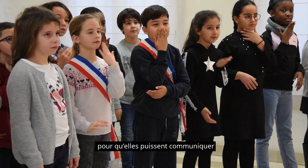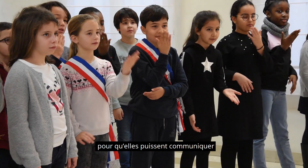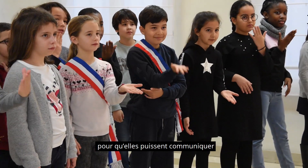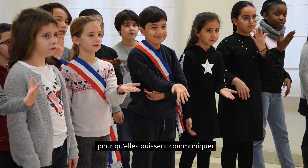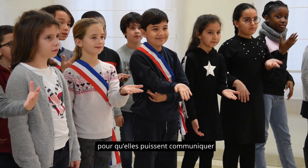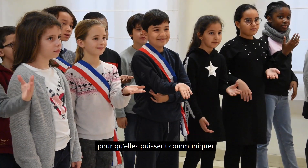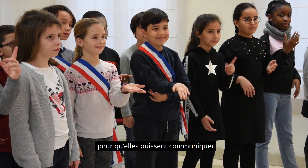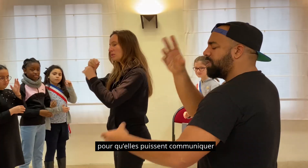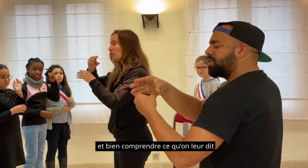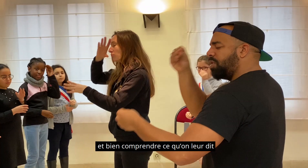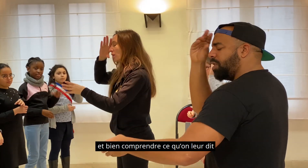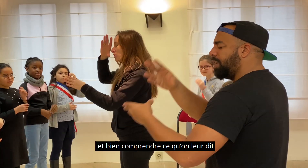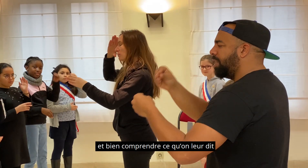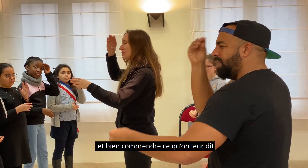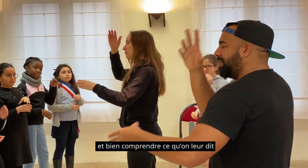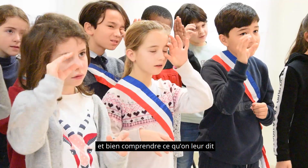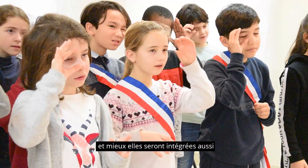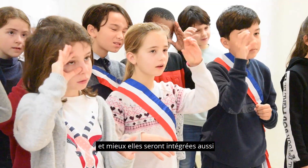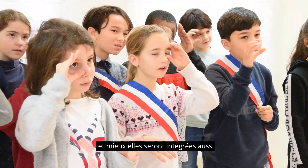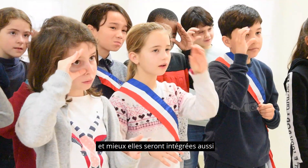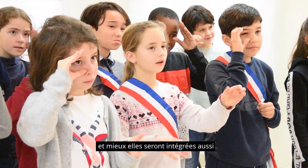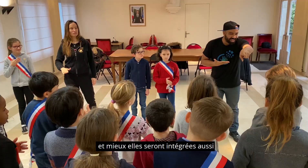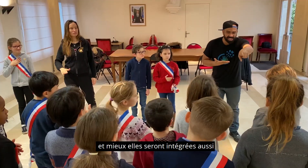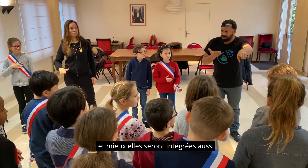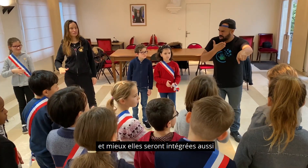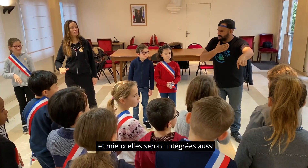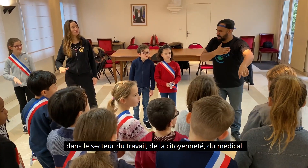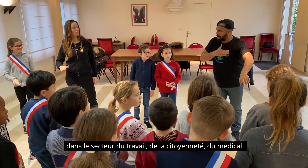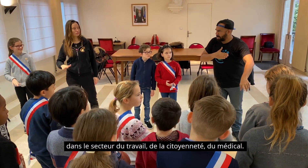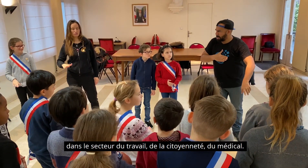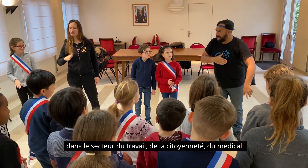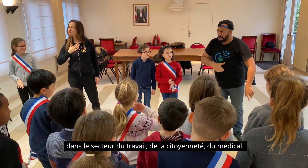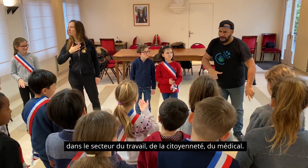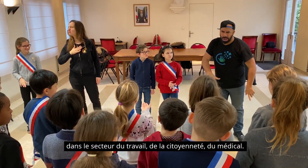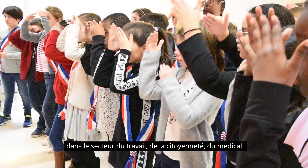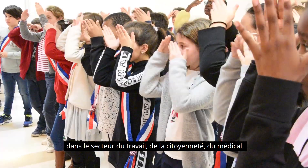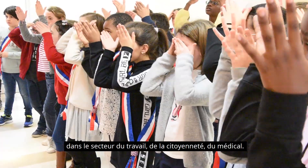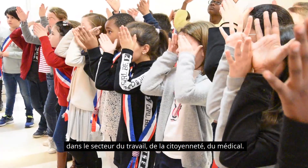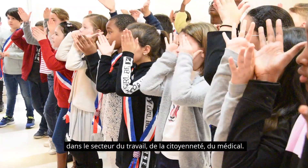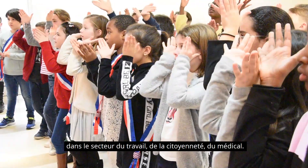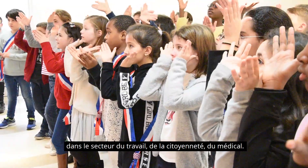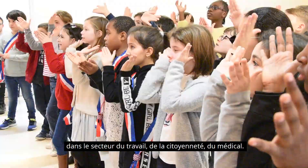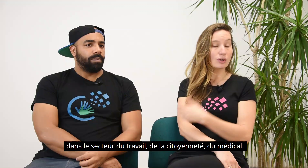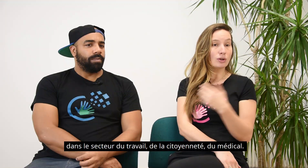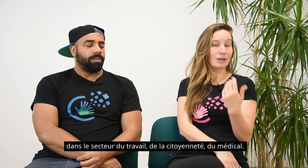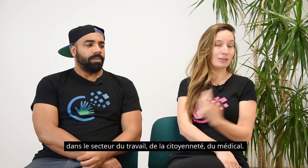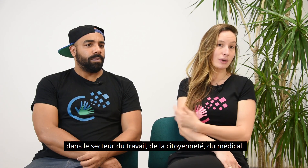puissent communiquer et bien comprendre ce qu'on leur dit. Et mieux, elles seront intégrées aussi dans le secteur du travail, de la